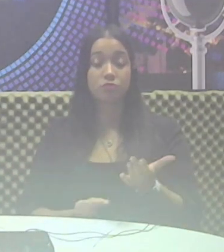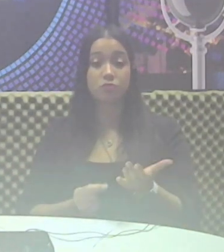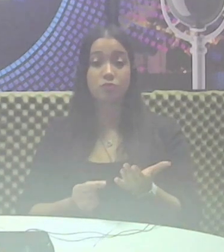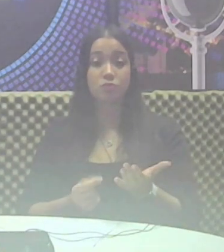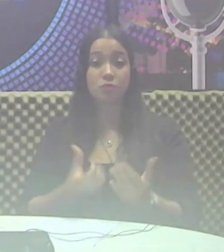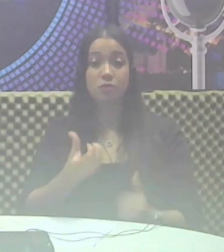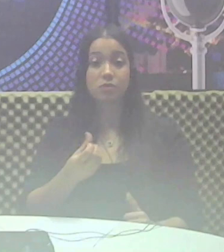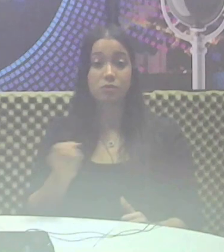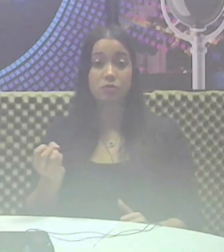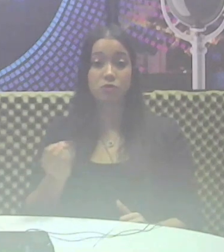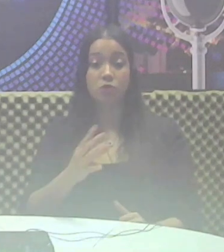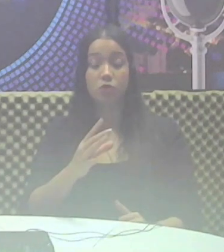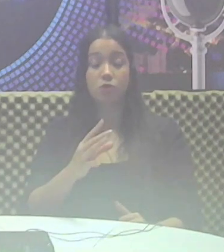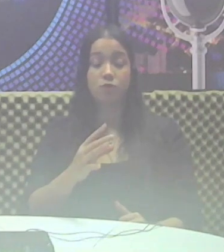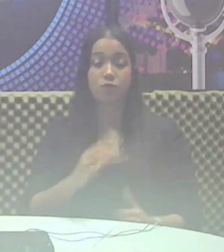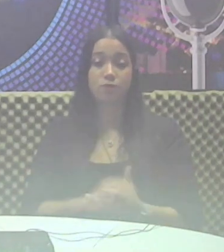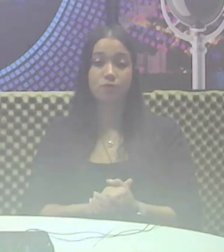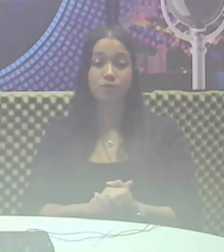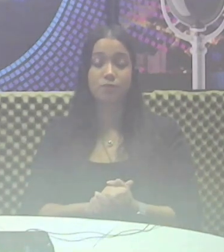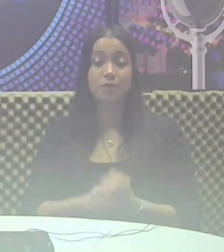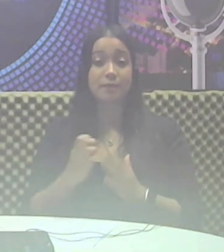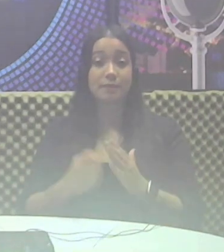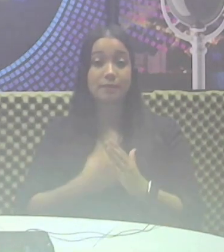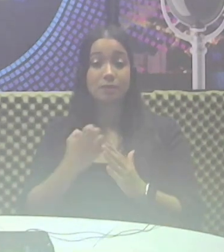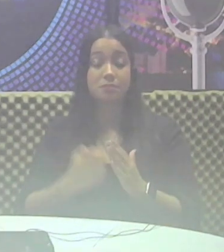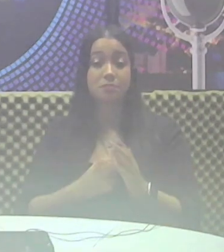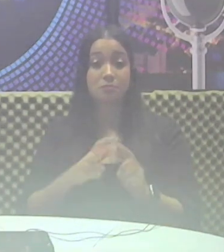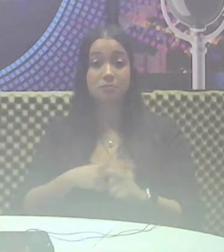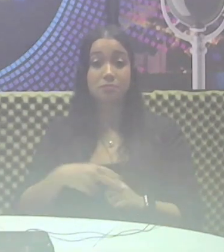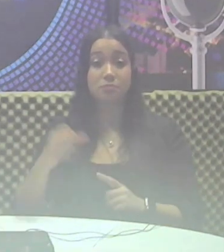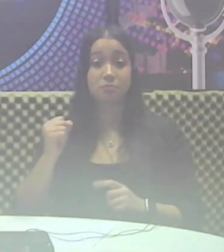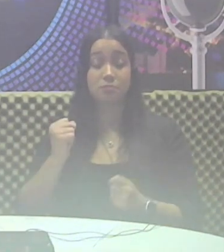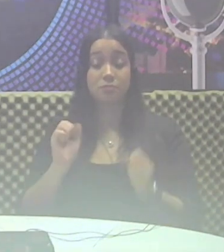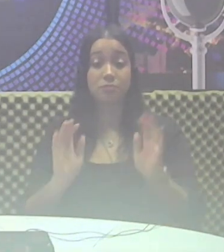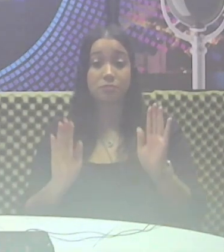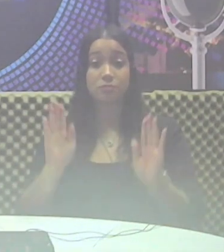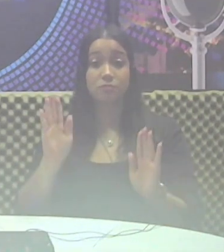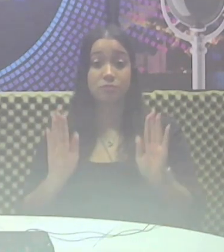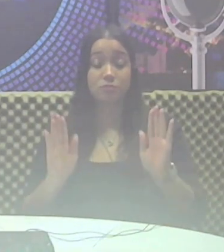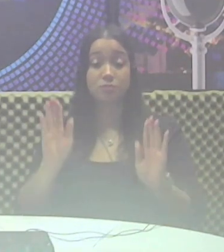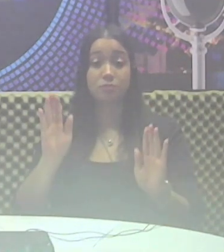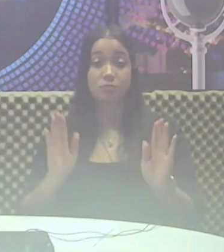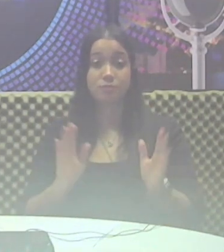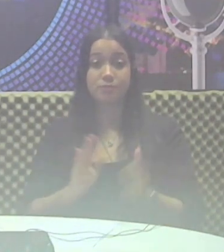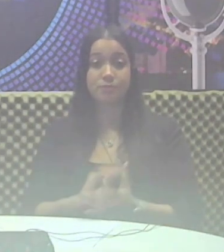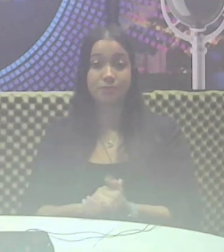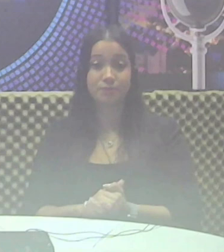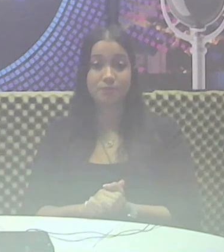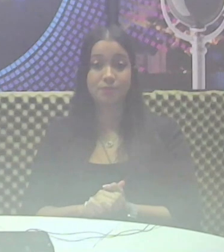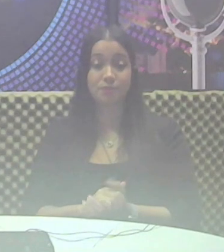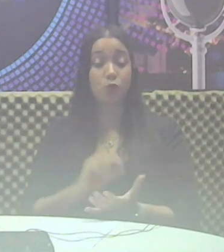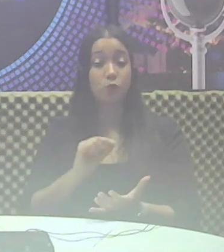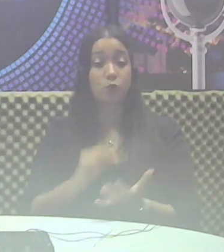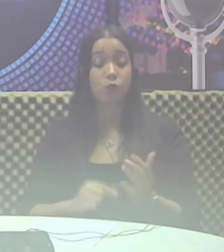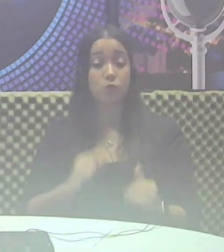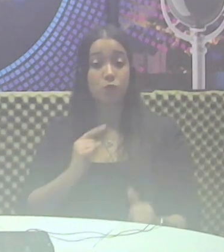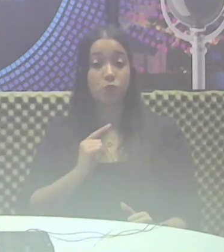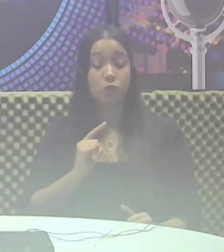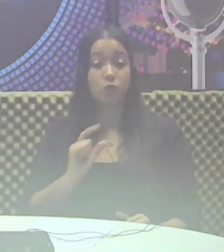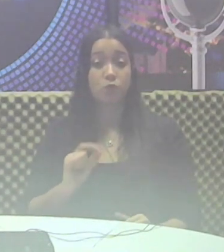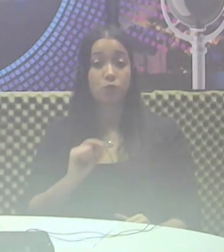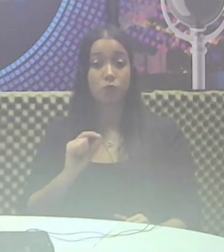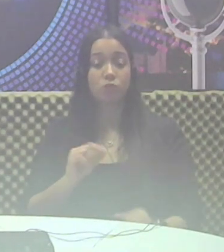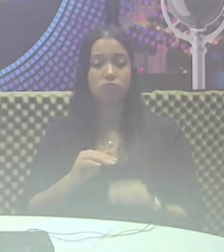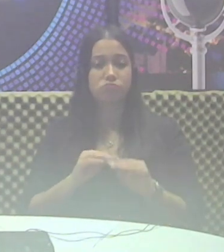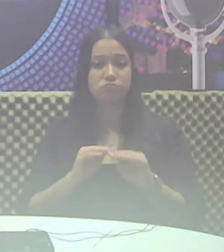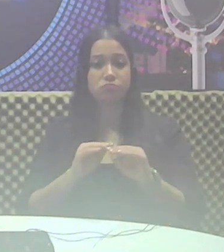6 novos contratos, com empresas vencedoras de processos licitatórios. Esses contratos possibilitarão